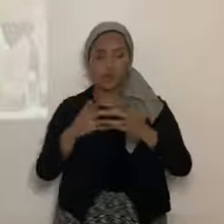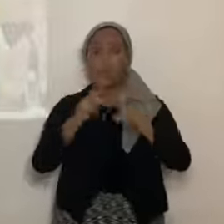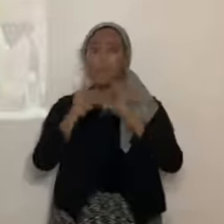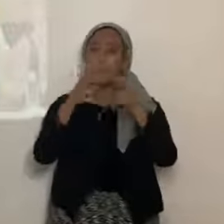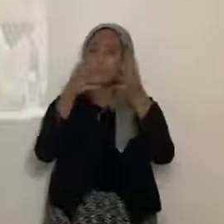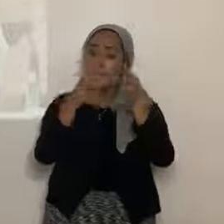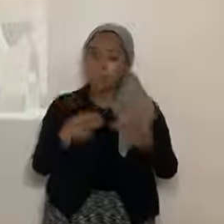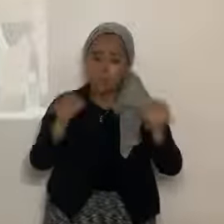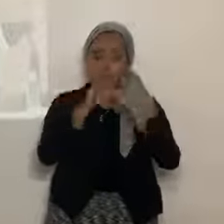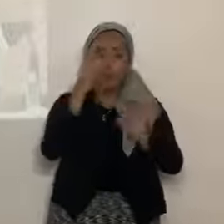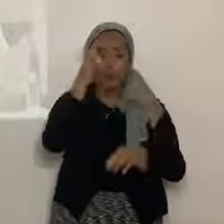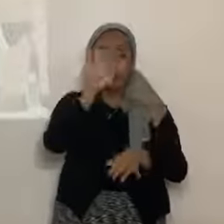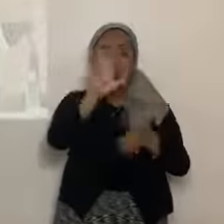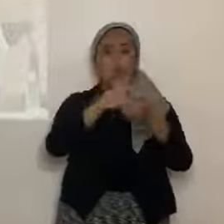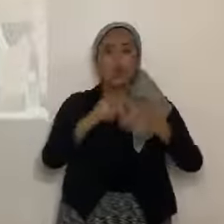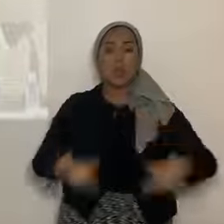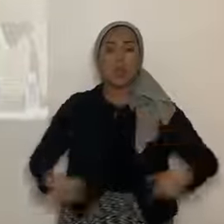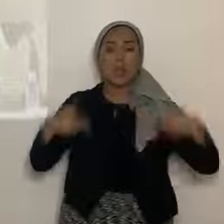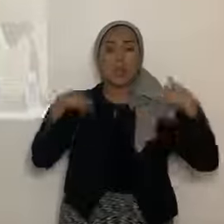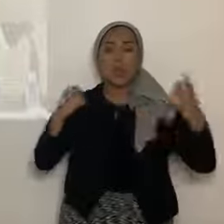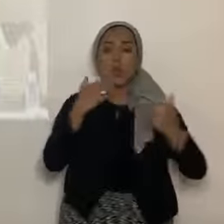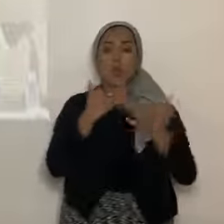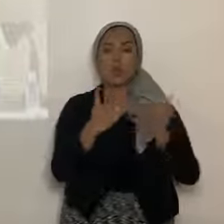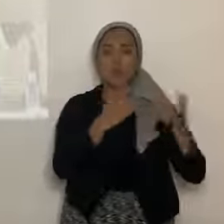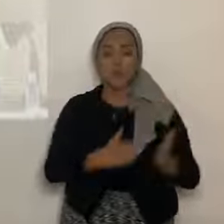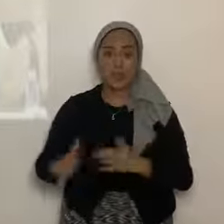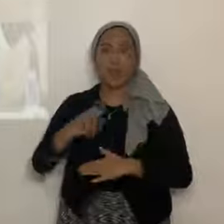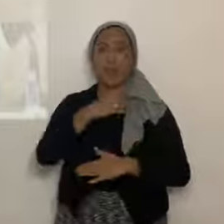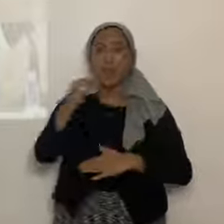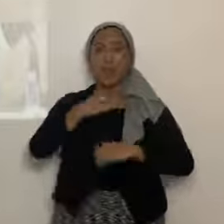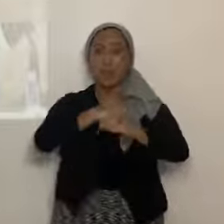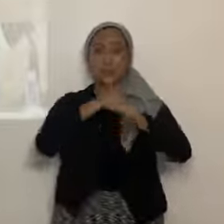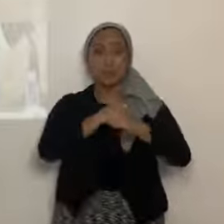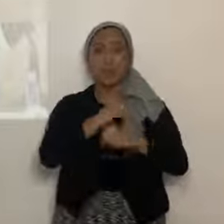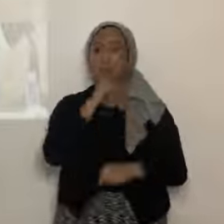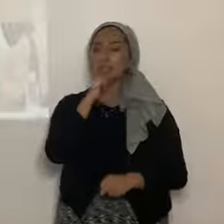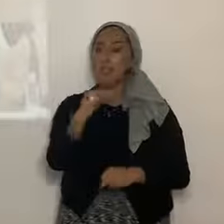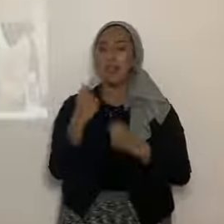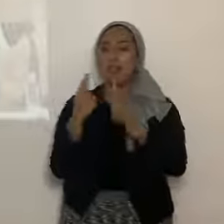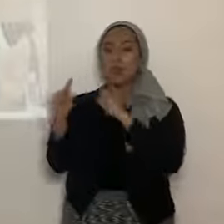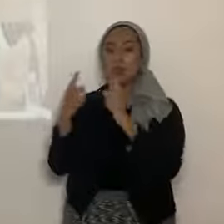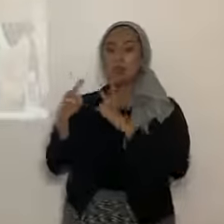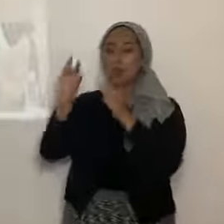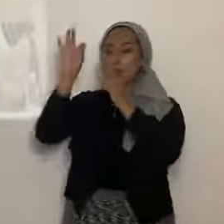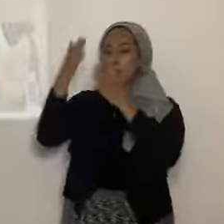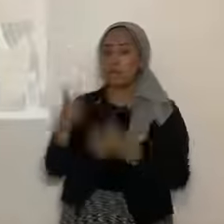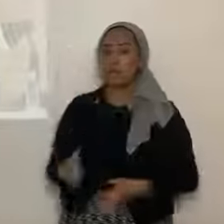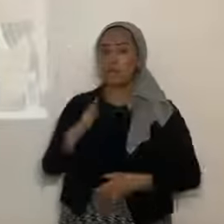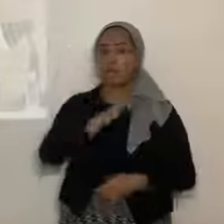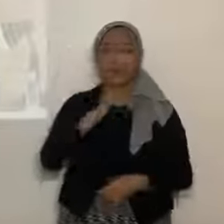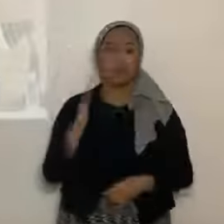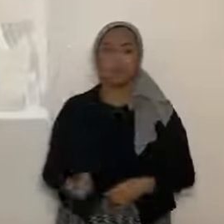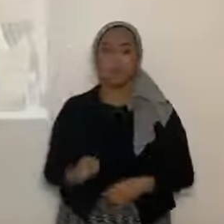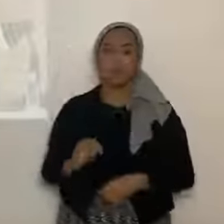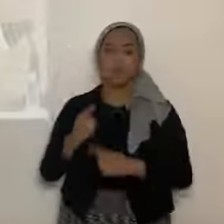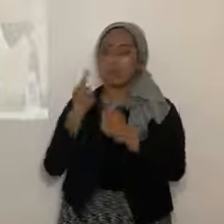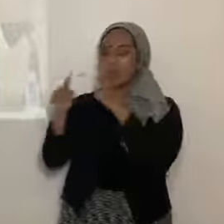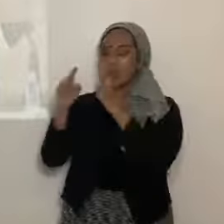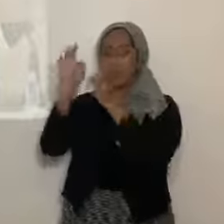para tu salud y bienestar y protección no hablar mal del que está enfrente. Porque